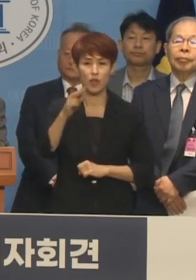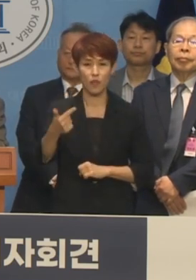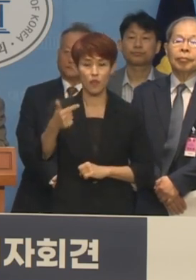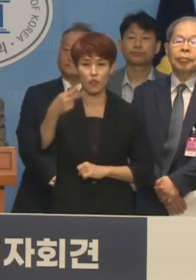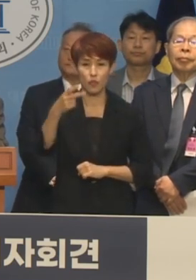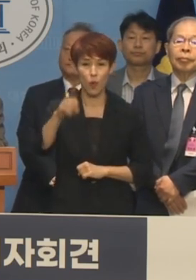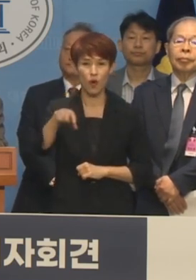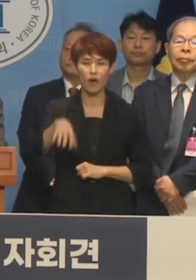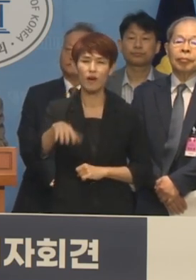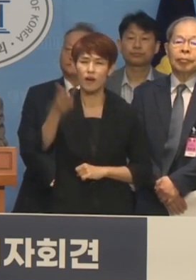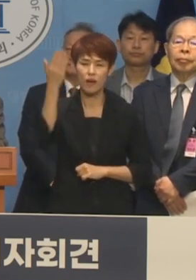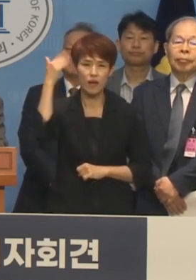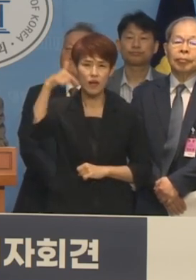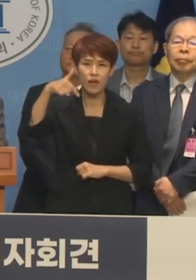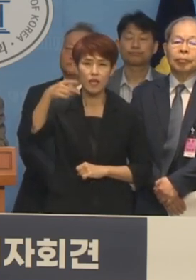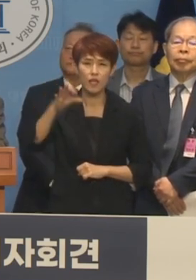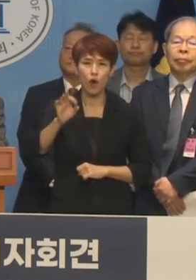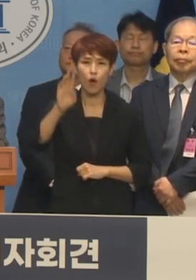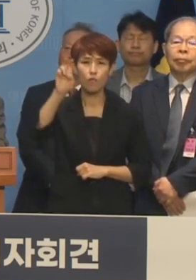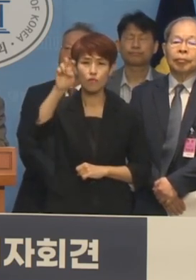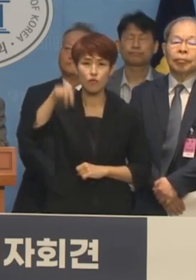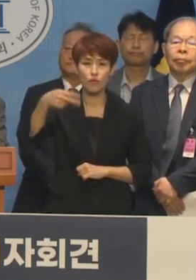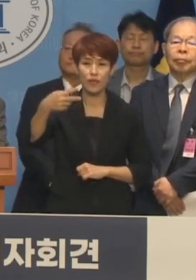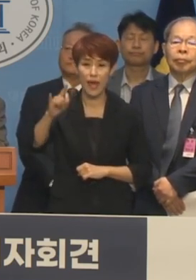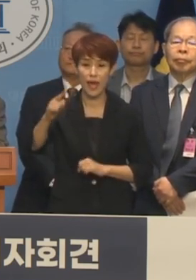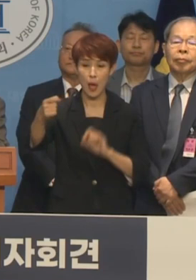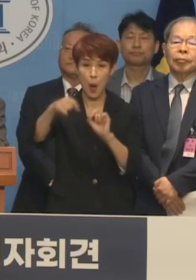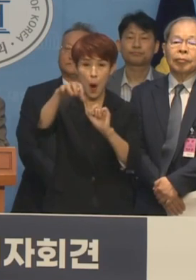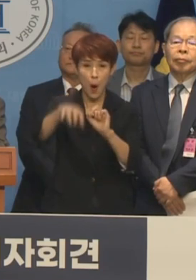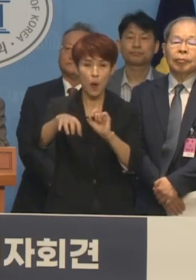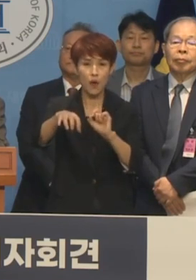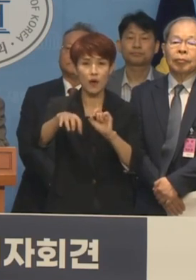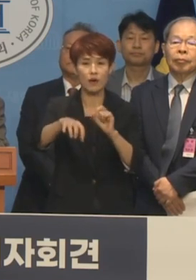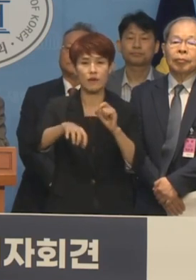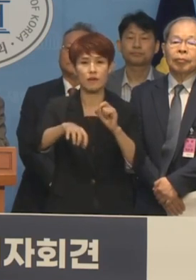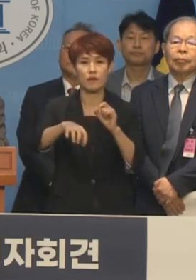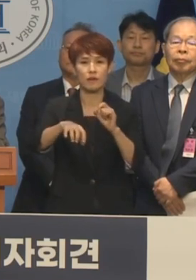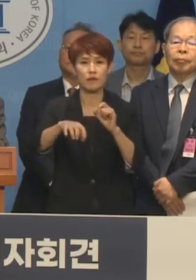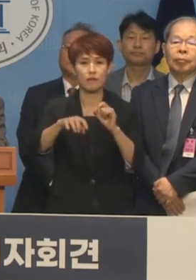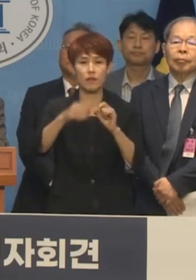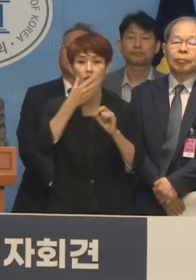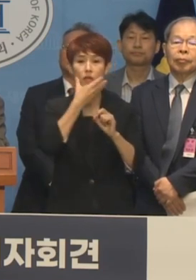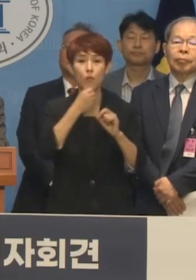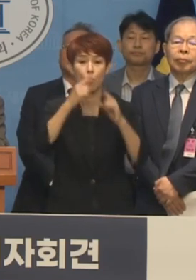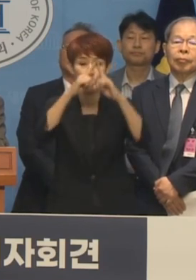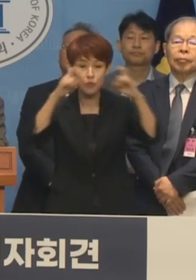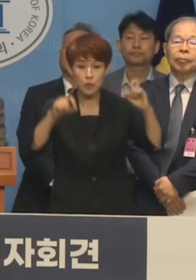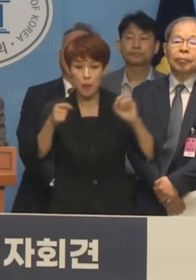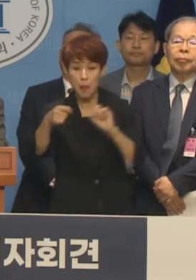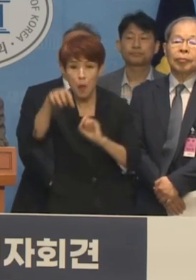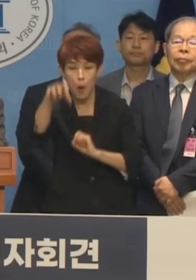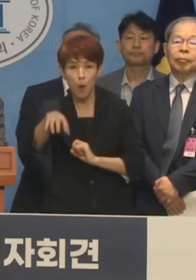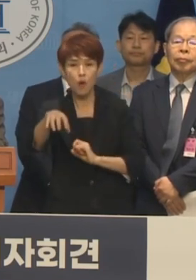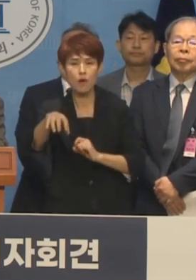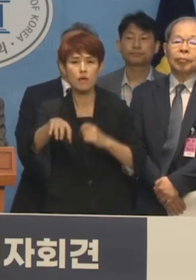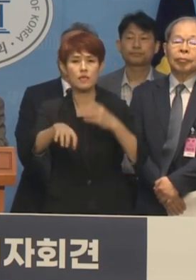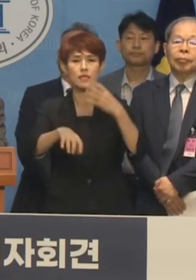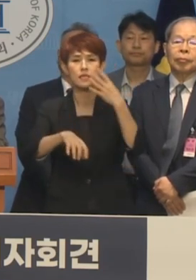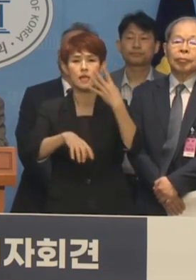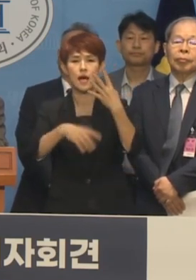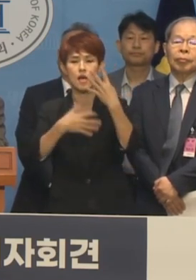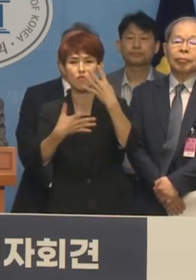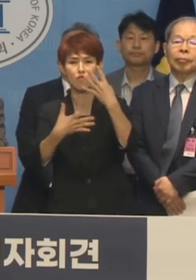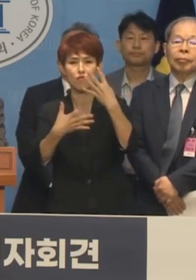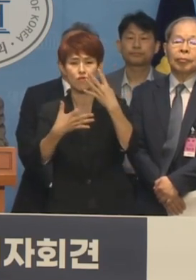옛날에 경무대가 있던 바로 그 근처 4.19의 아주 핵심 현장이었던 그